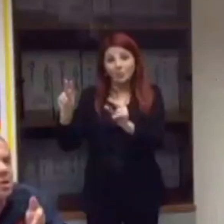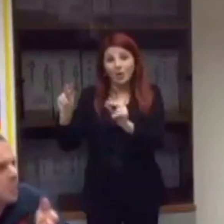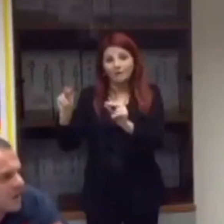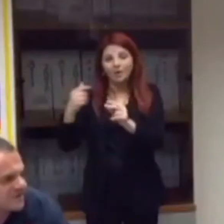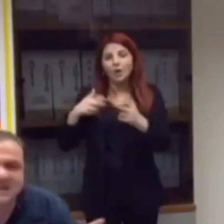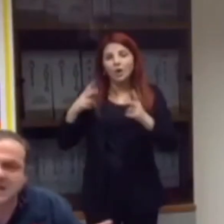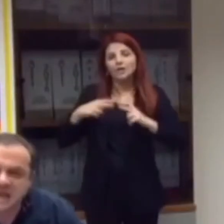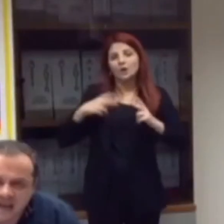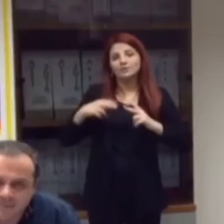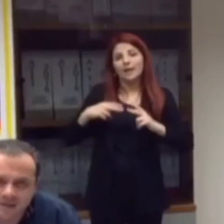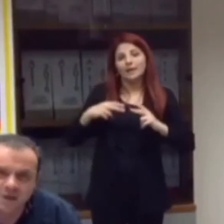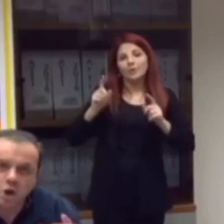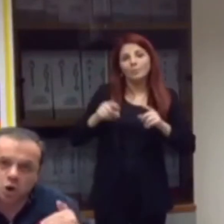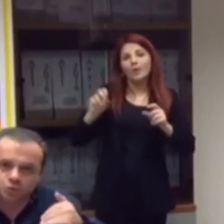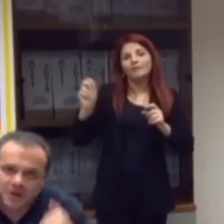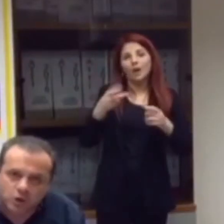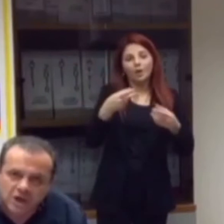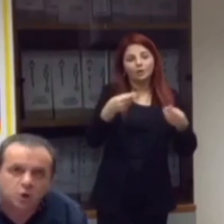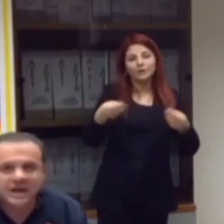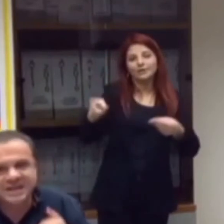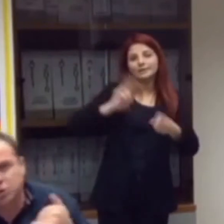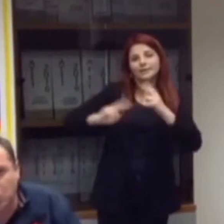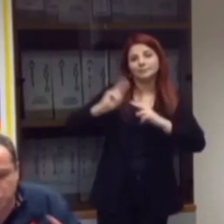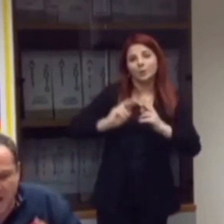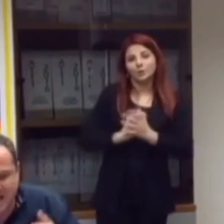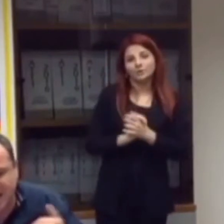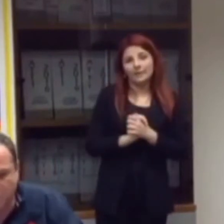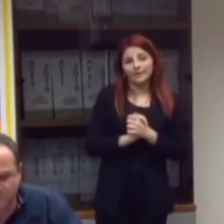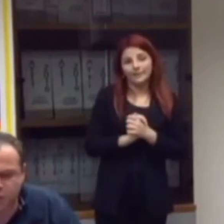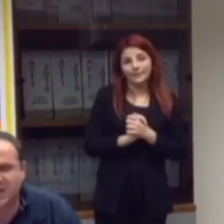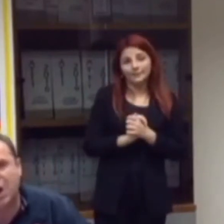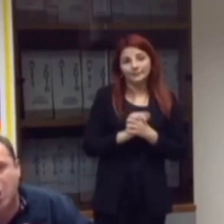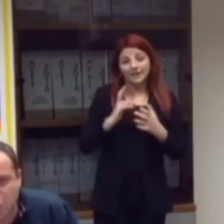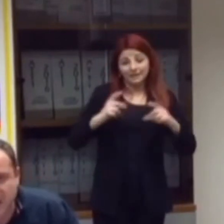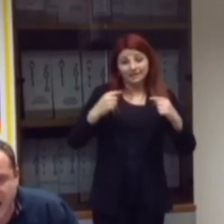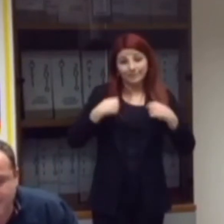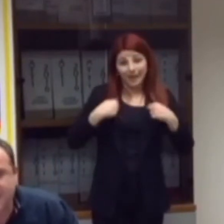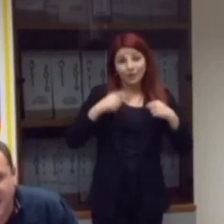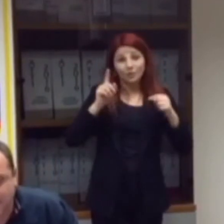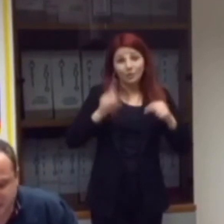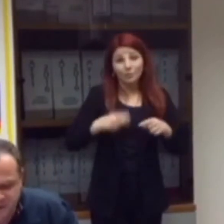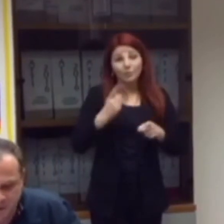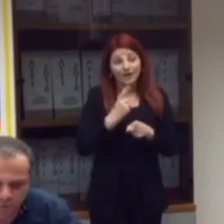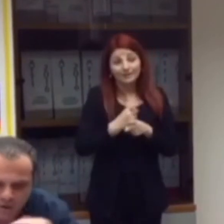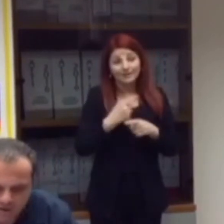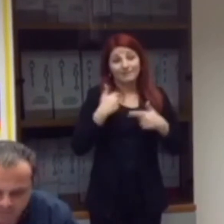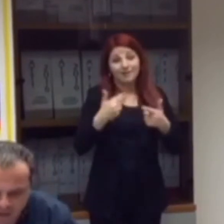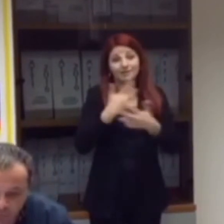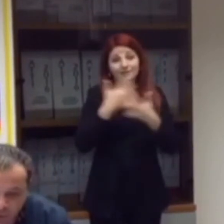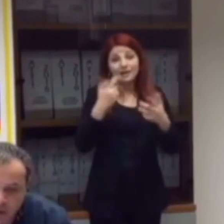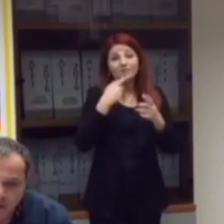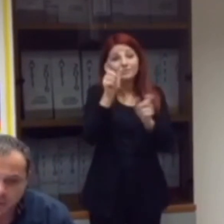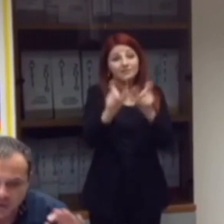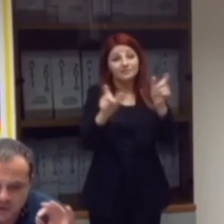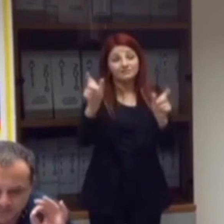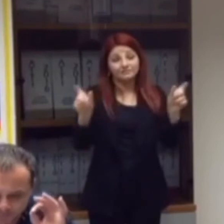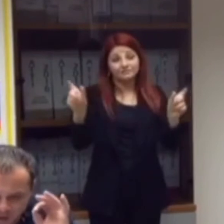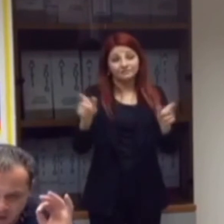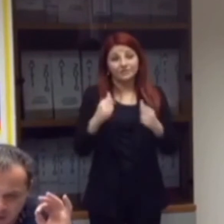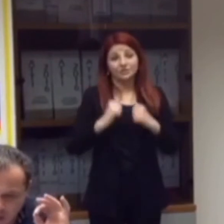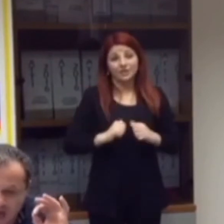arrivino questi chiarimenti. Lo spero io ed è dovuto anche nei confronti della comunità che rappresento intanto.